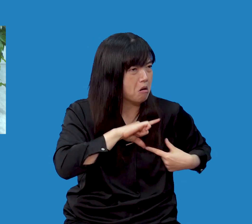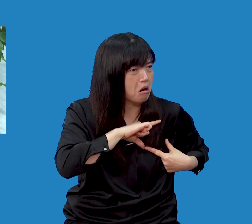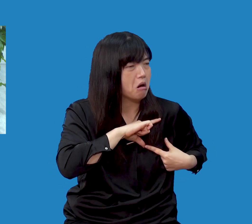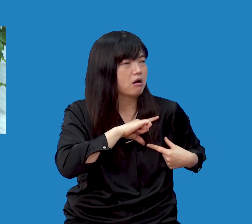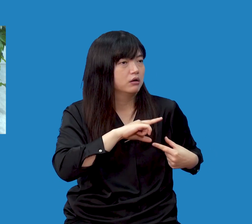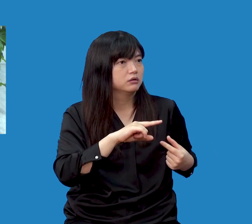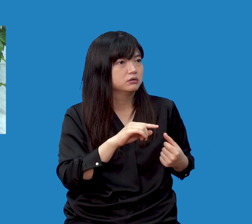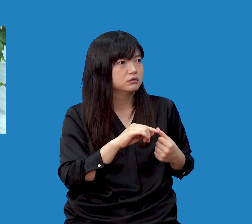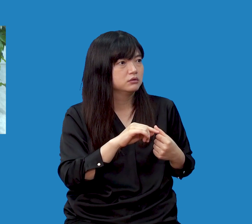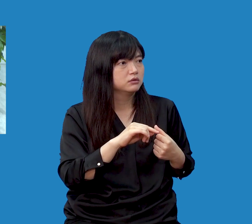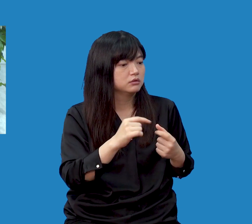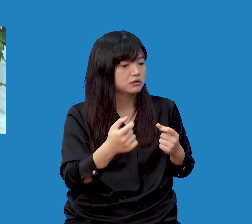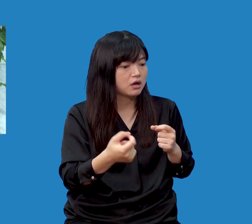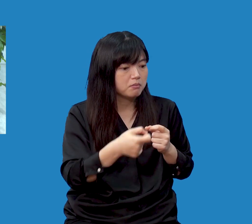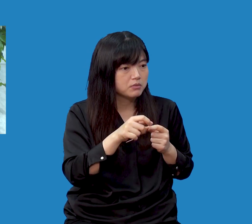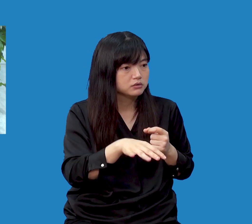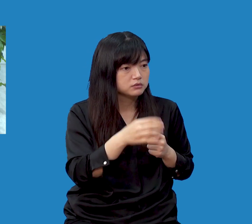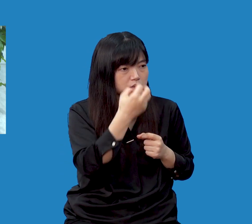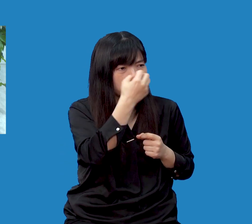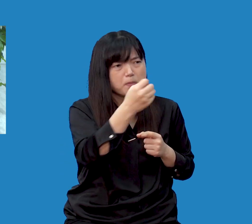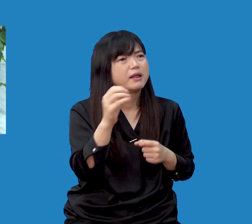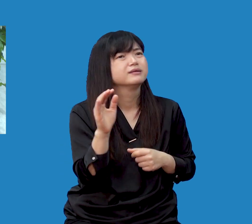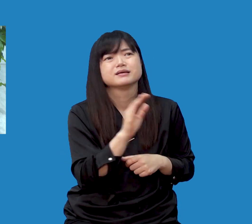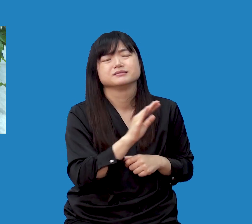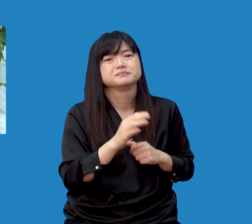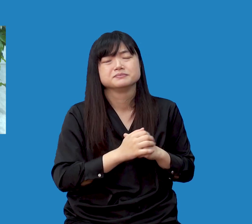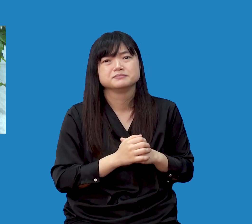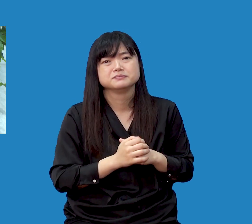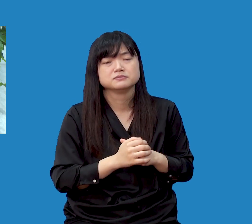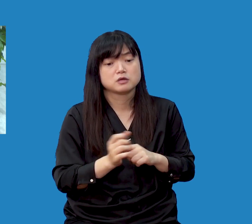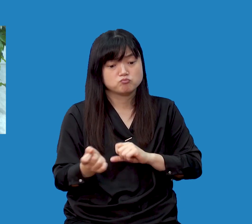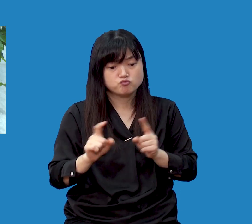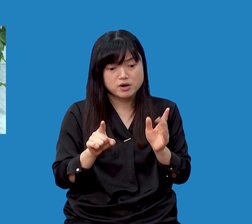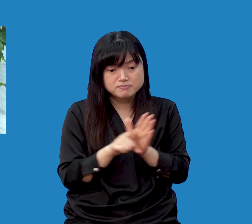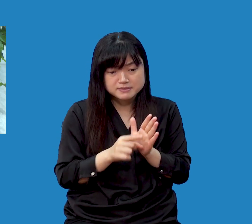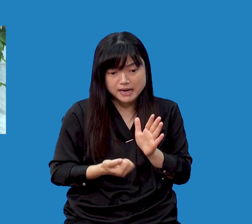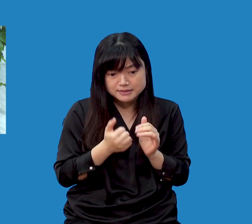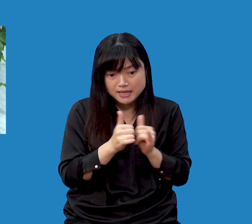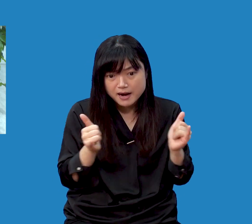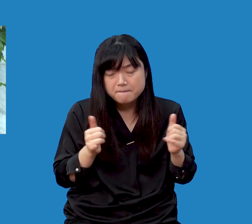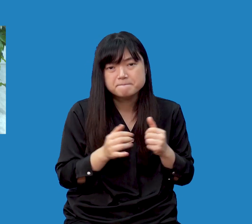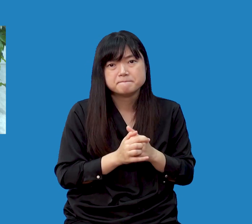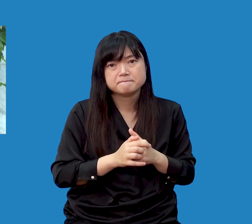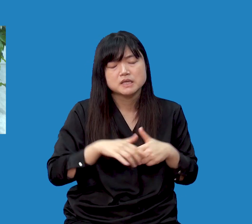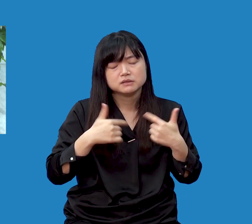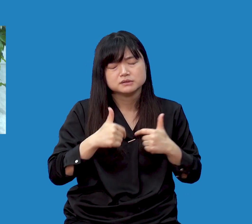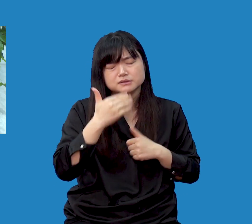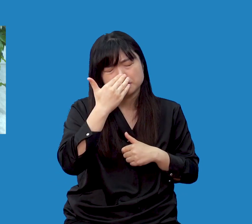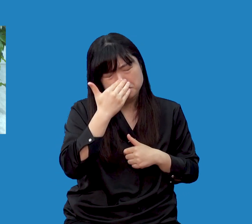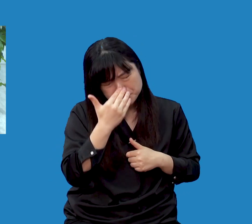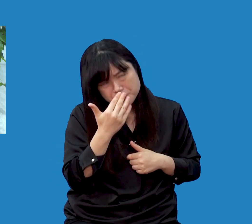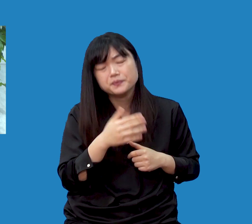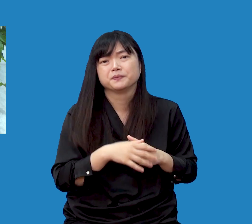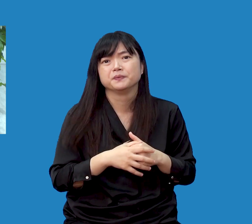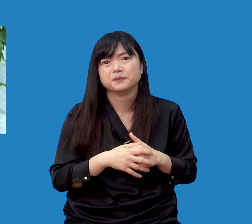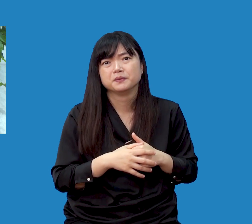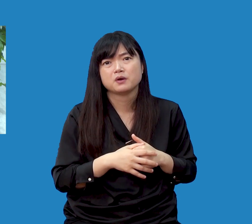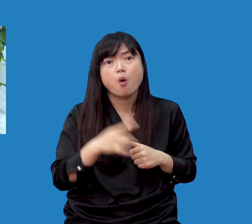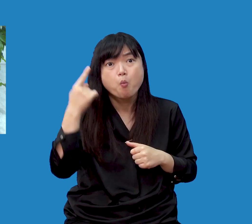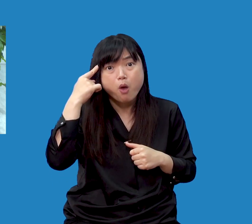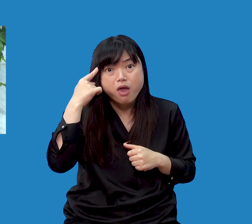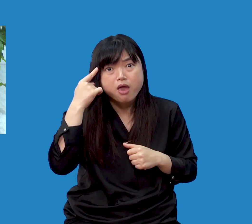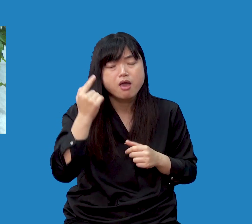있어도 교만하지 않습니다. 부활 신앙인은요 늘 겸손합니다.